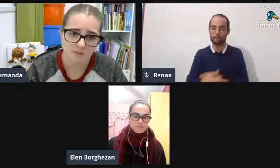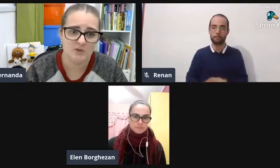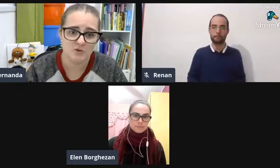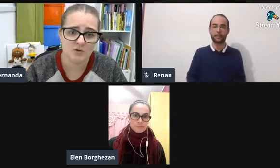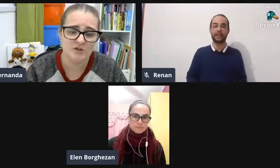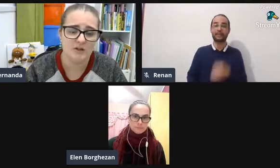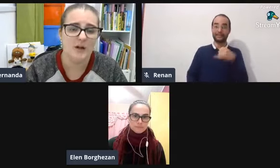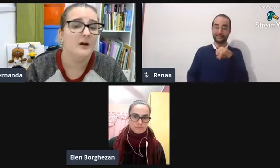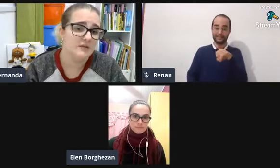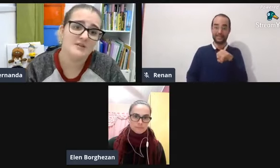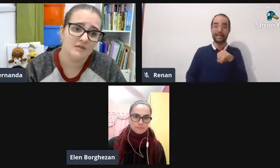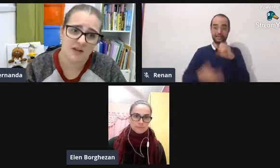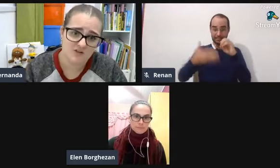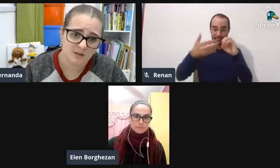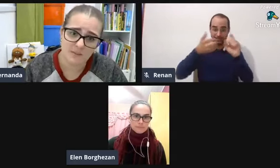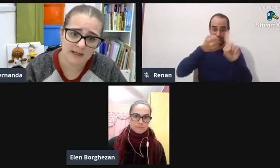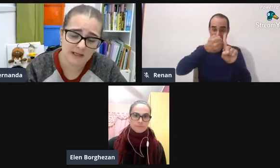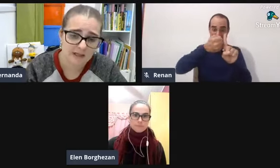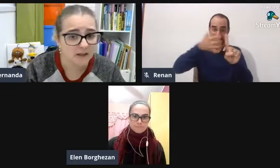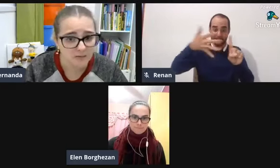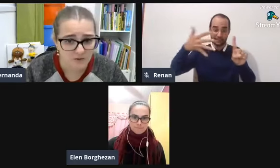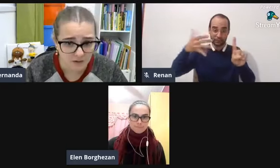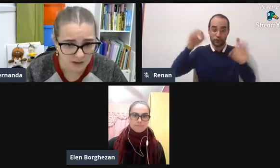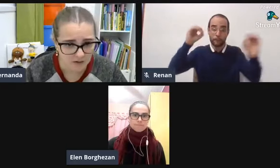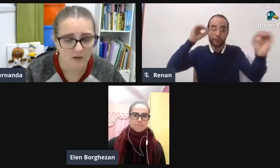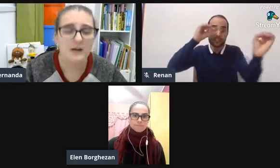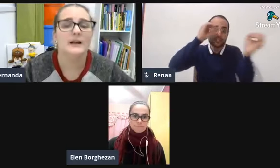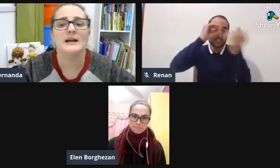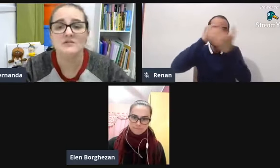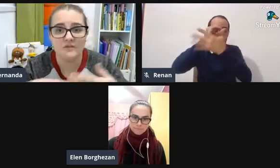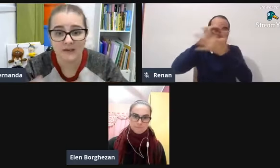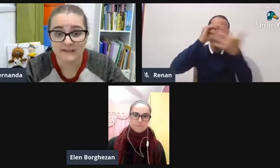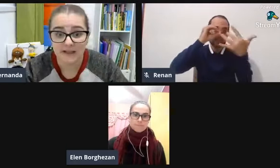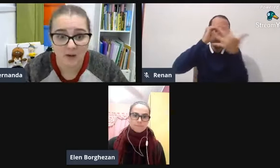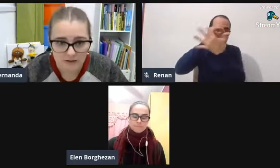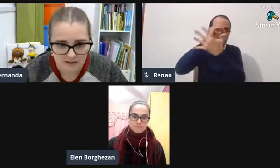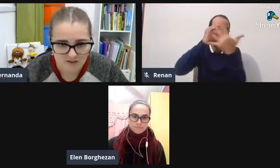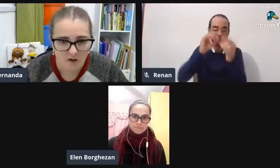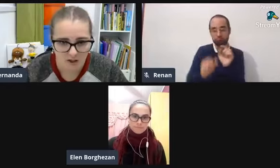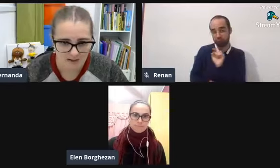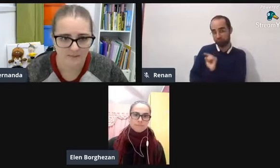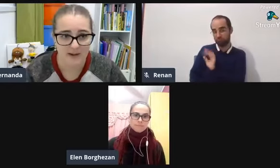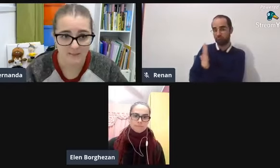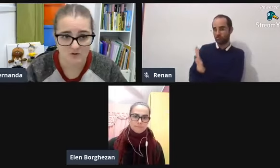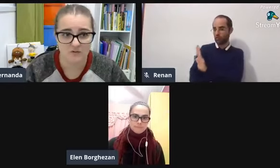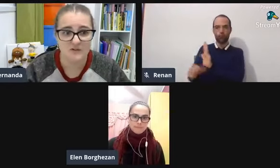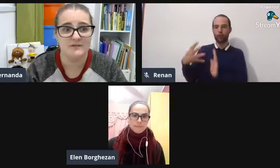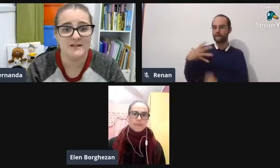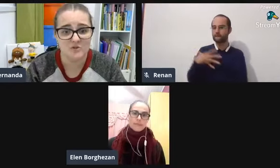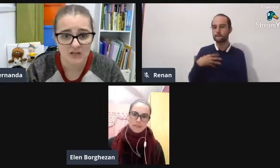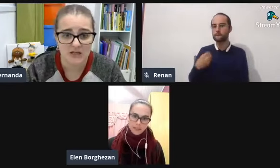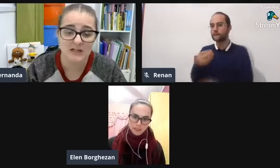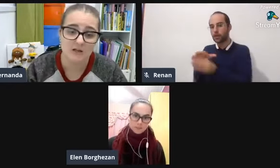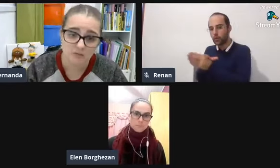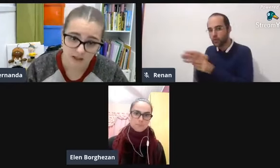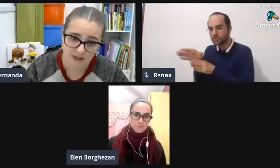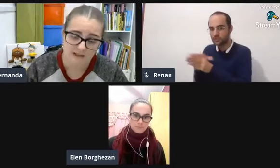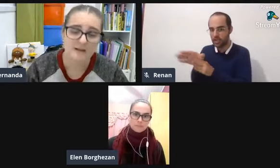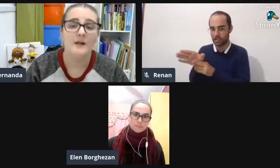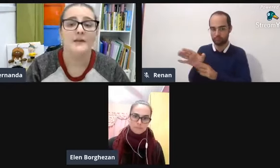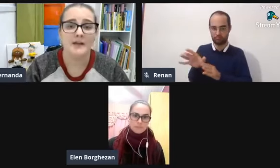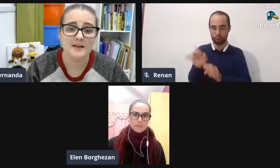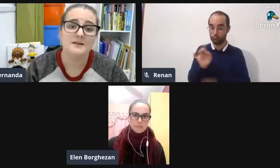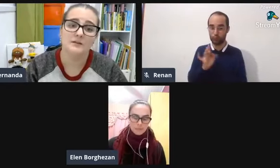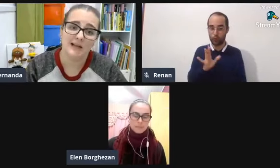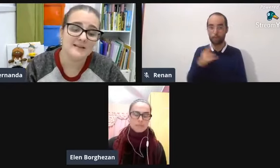for síndrome de Usher, você vai dizer para ele não ter filho. Claro, se vai ter a outra história, né? Mas o que você vai sugerir é que não